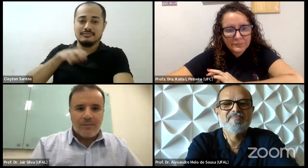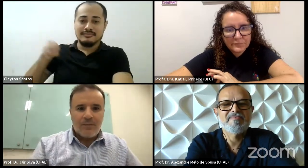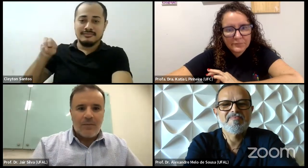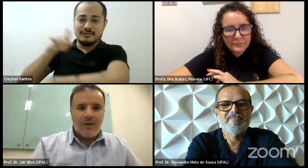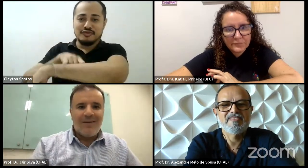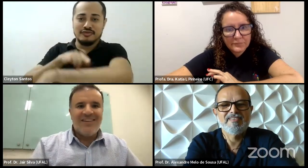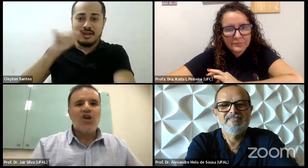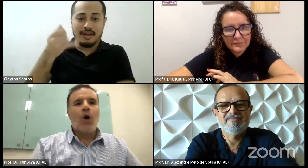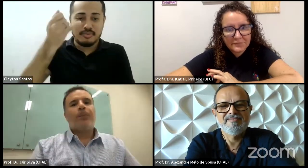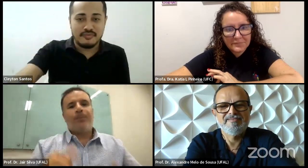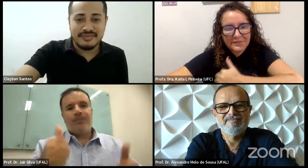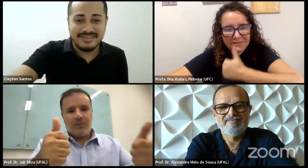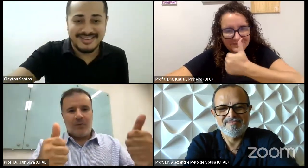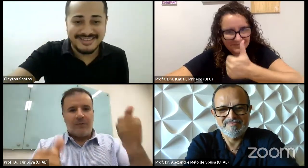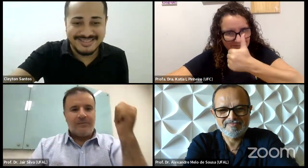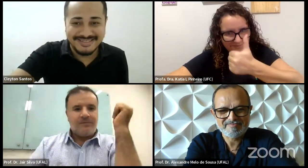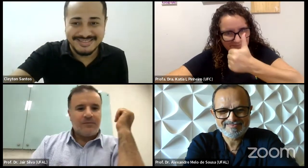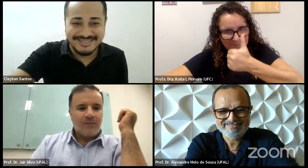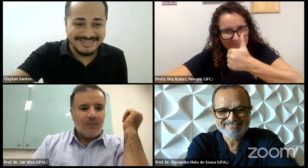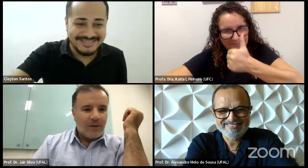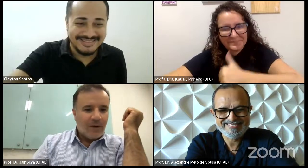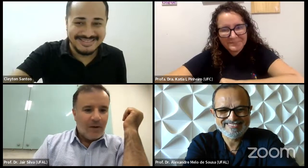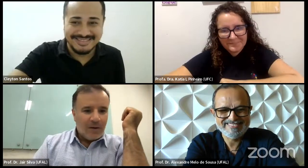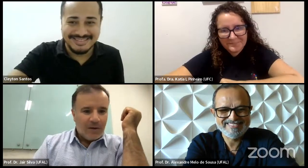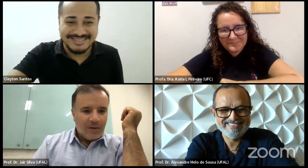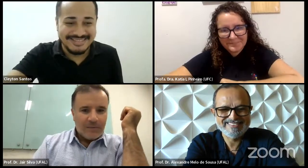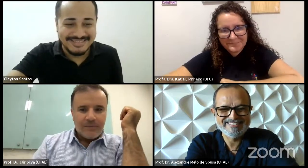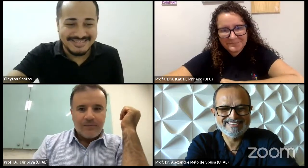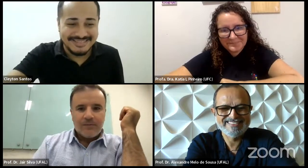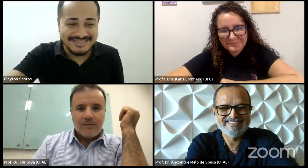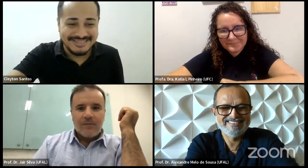gente retorna. Vou aproveitar para ir ao banheiro.